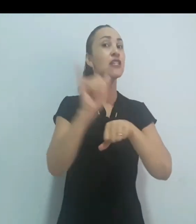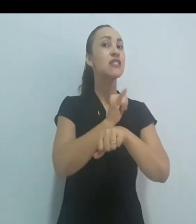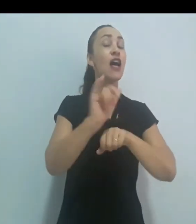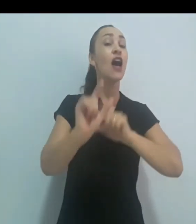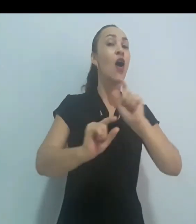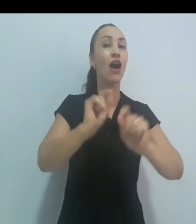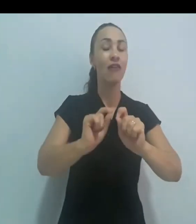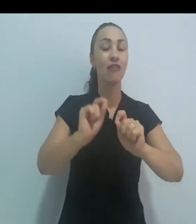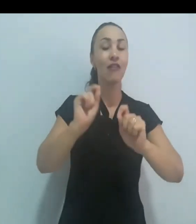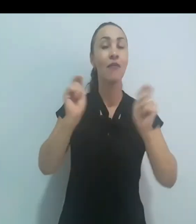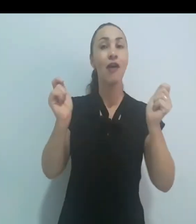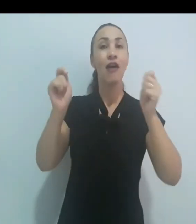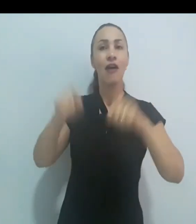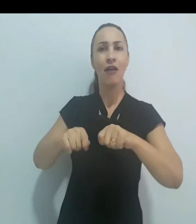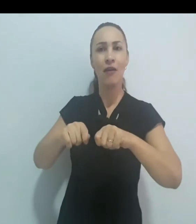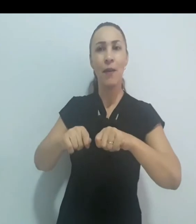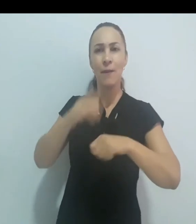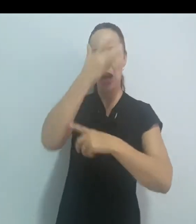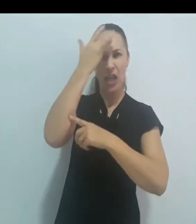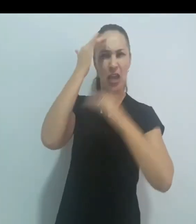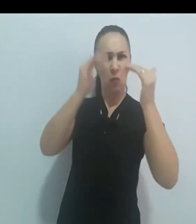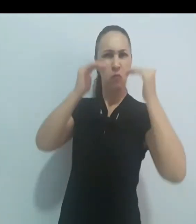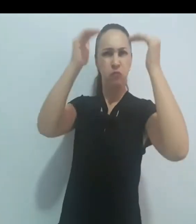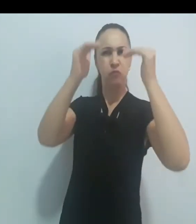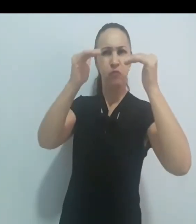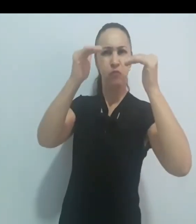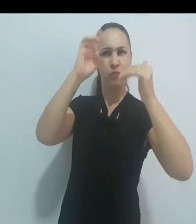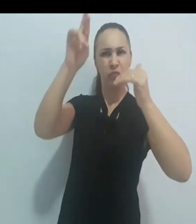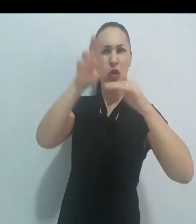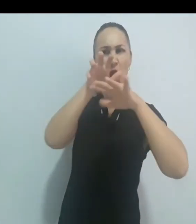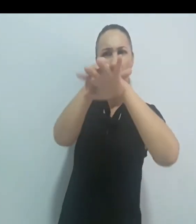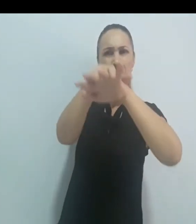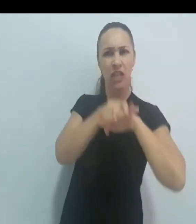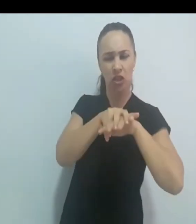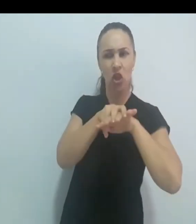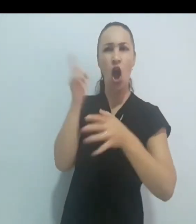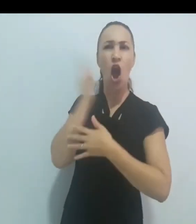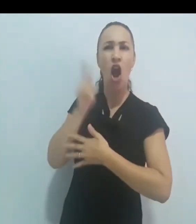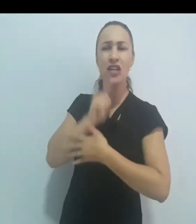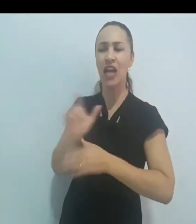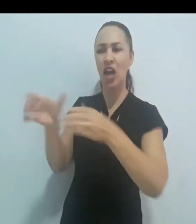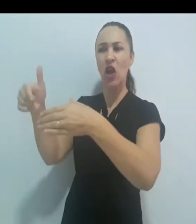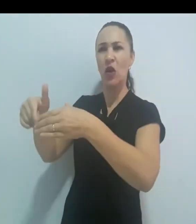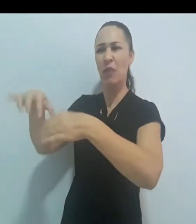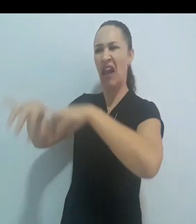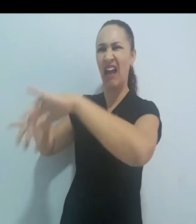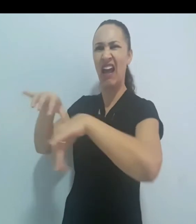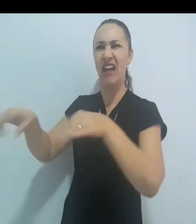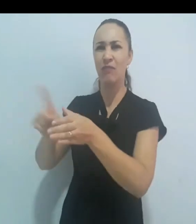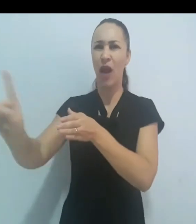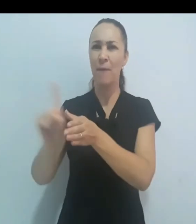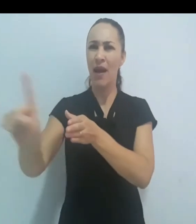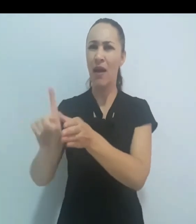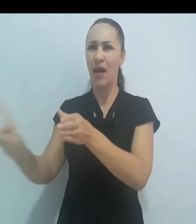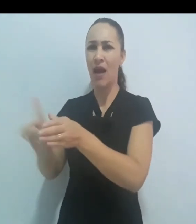questão estratégica para que a gente possa, para que o colonizador pudesse dispersar